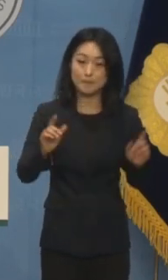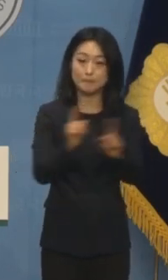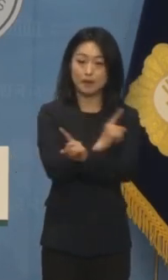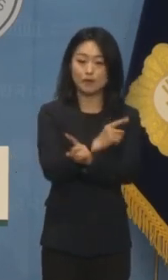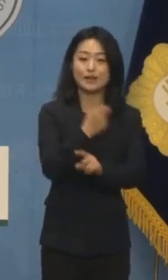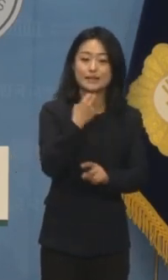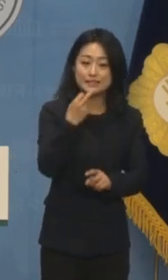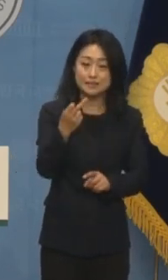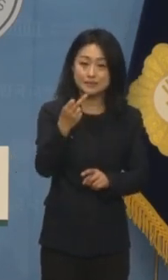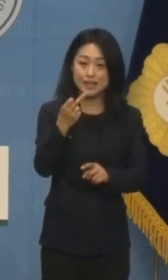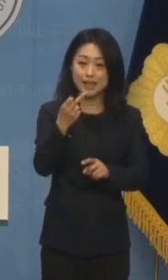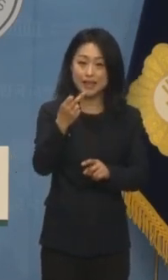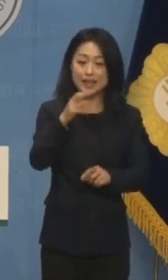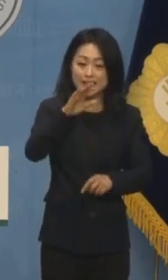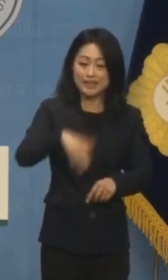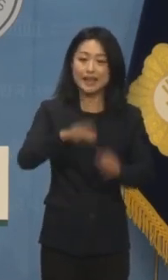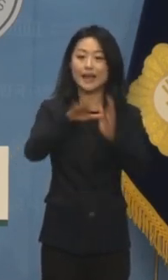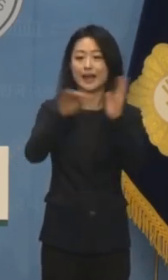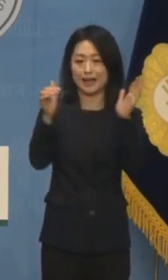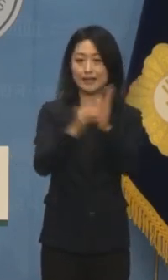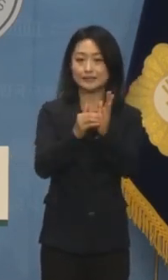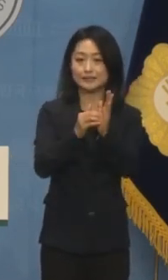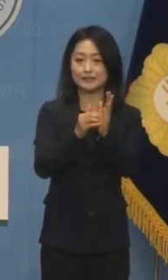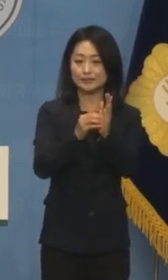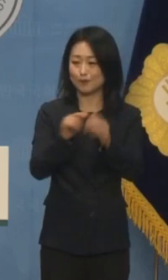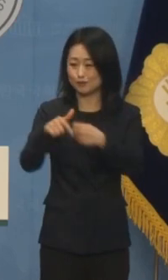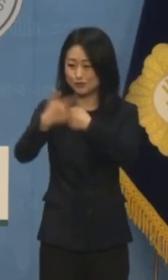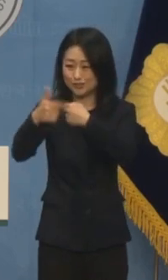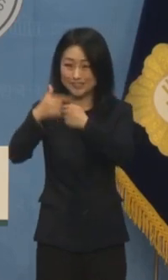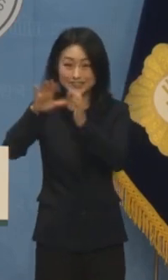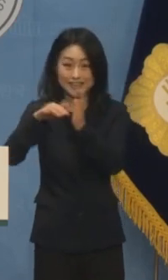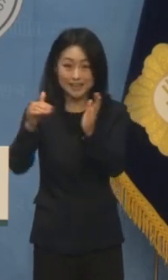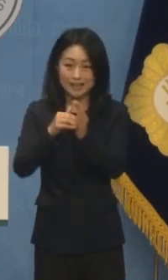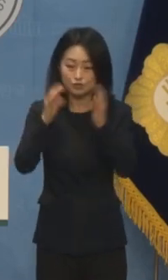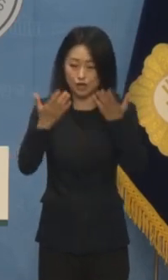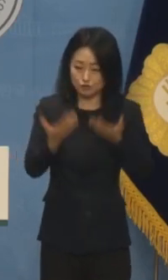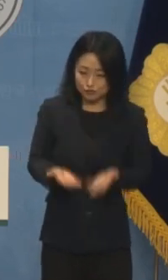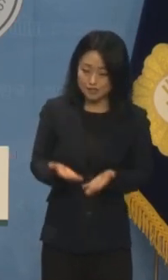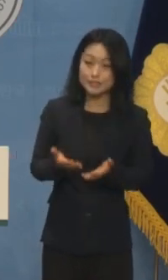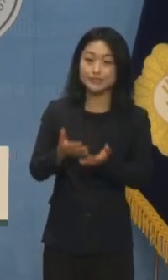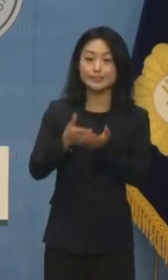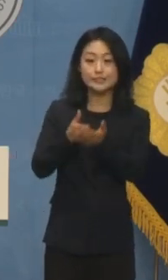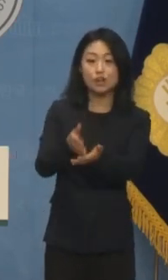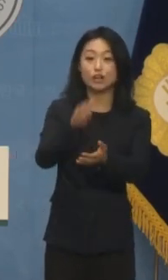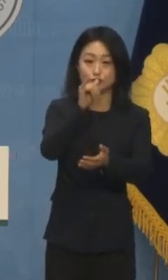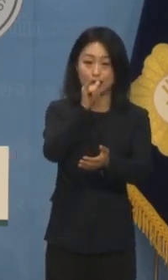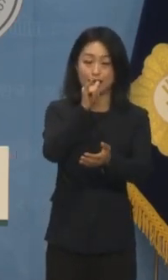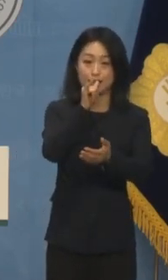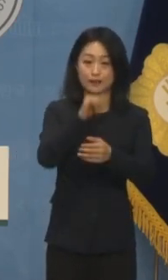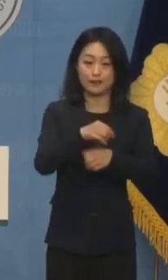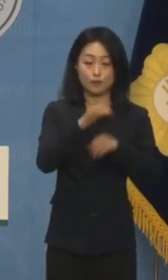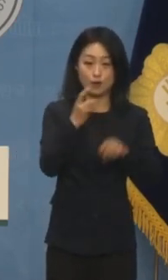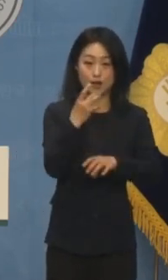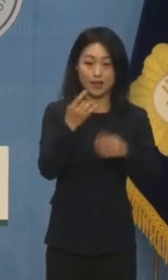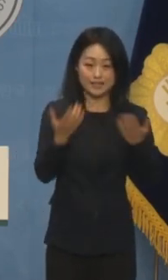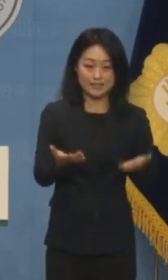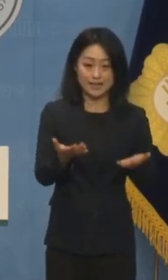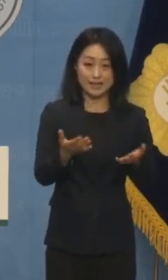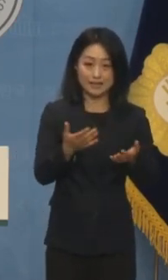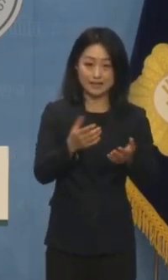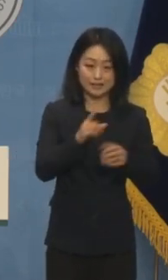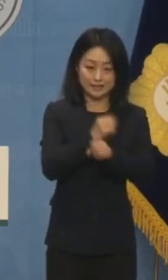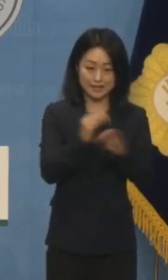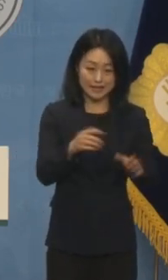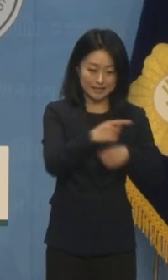초등학교 6학년 이하로 확대하고 육아휴직과 육아기 근로시간 단축 기간을 현행 1년에서 2년으로